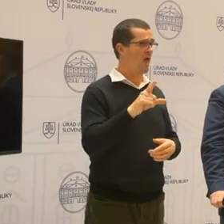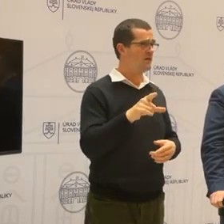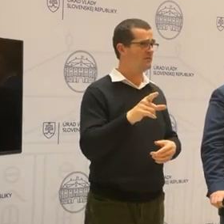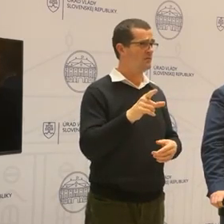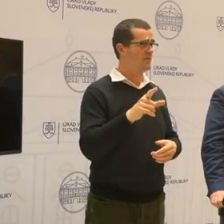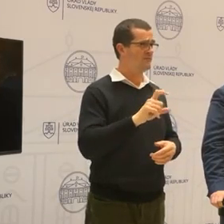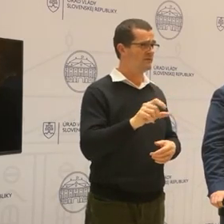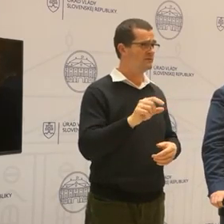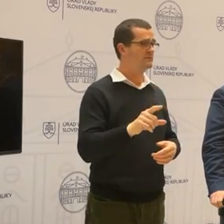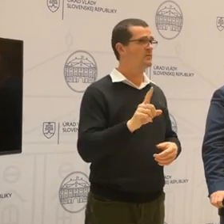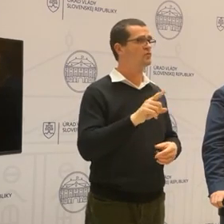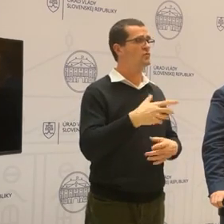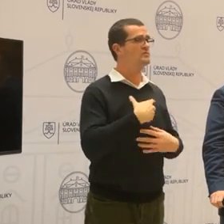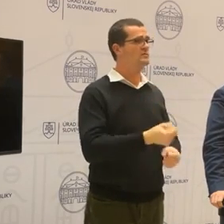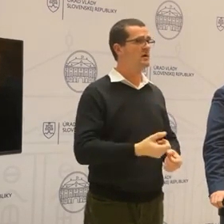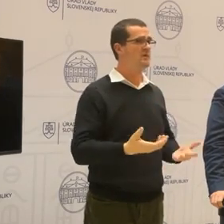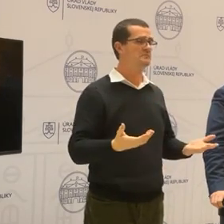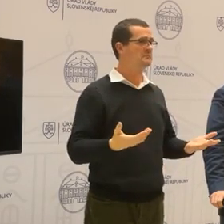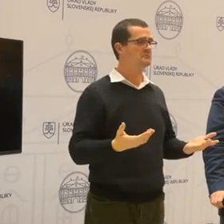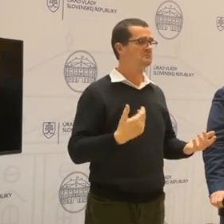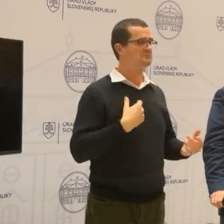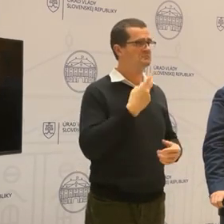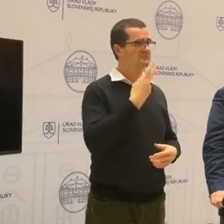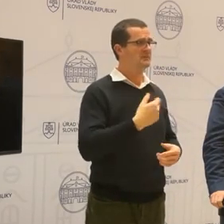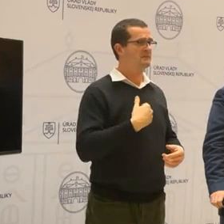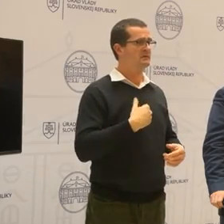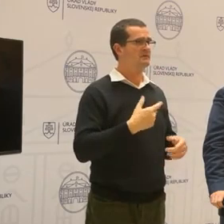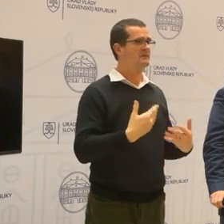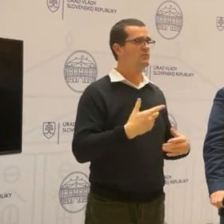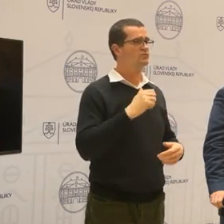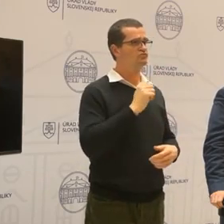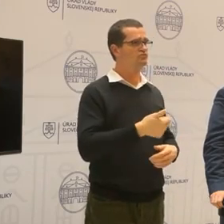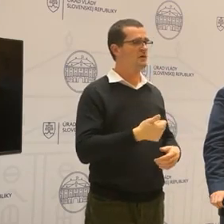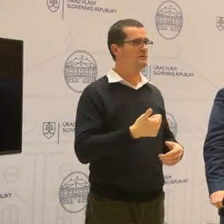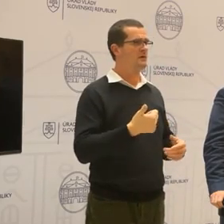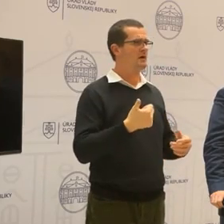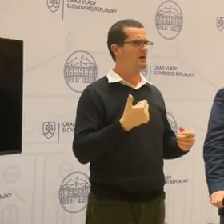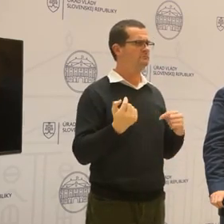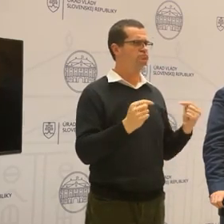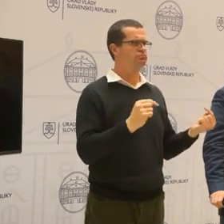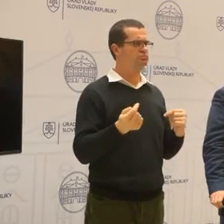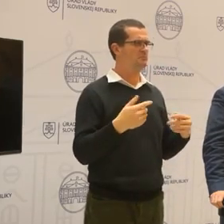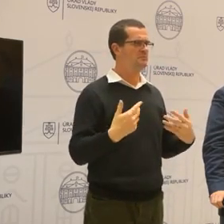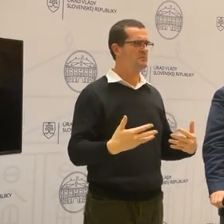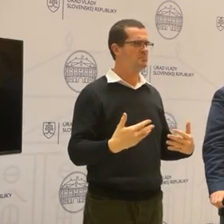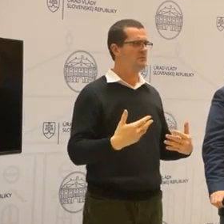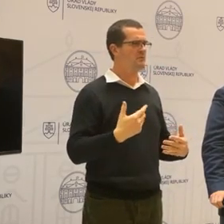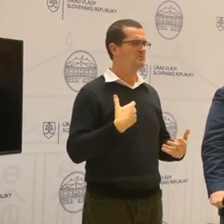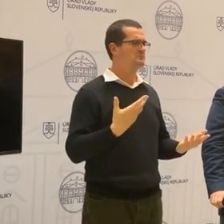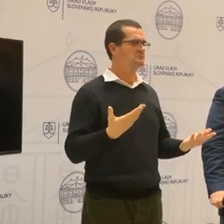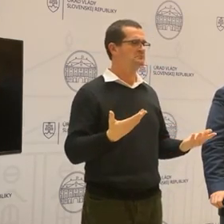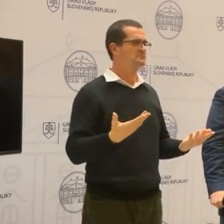Nepamätám si teraz, že kto to navrhol, ale nebola žiadna nejaká že búrlivá debata o tom na vláde, pokiaľ si